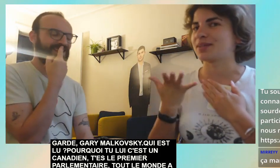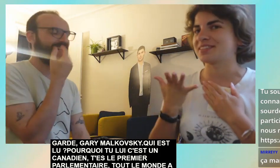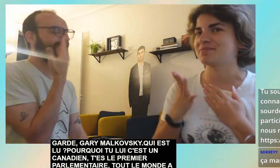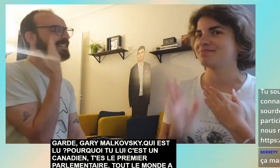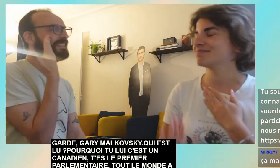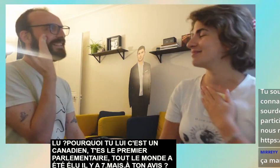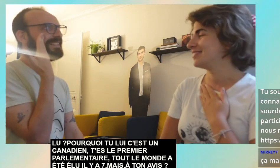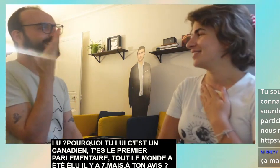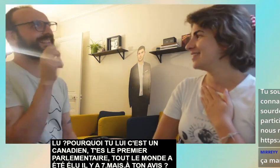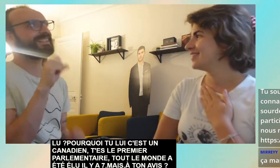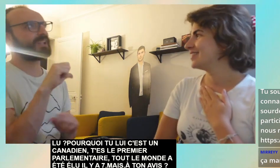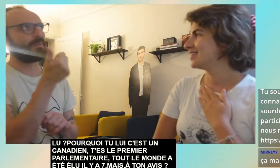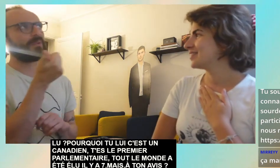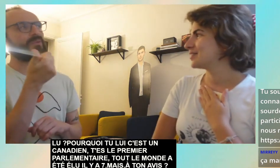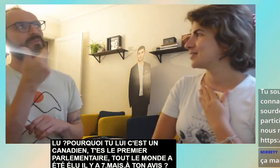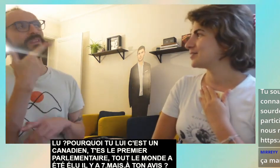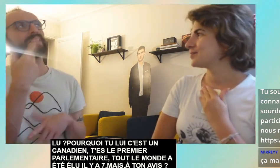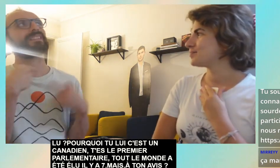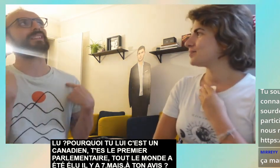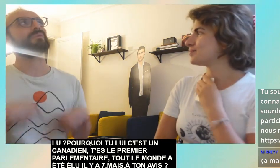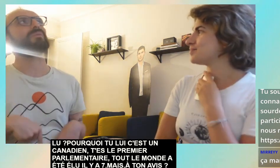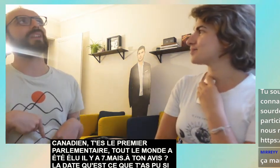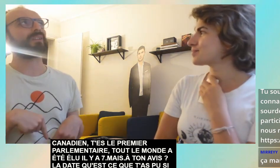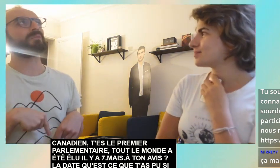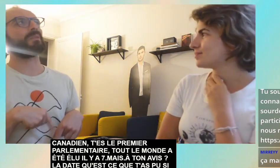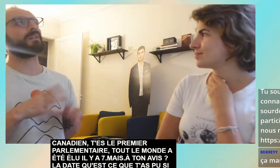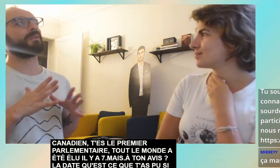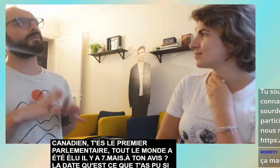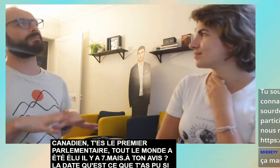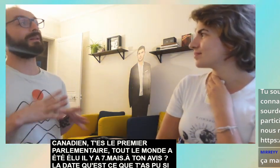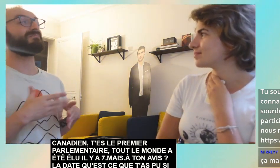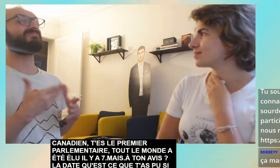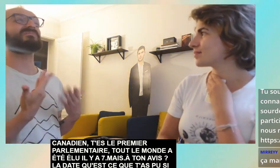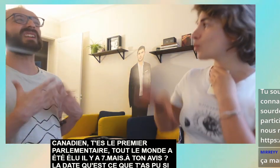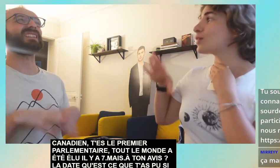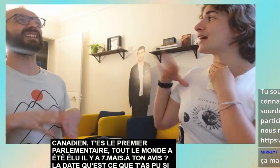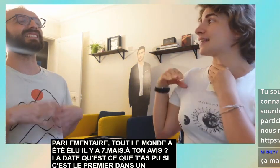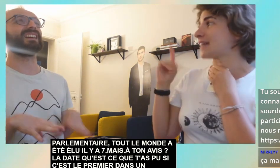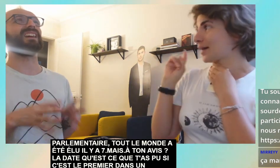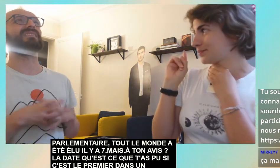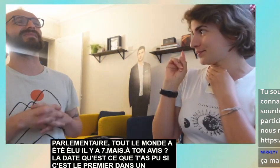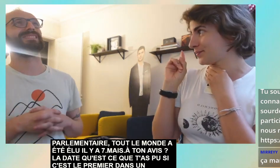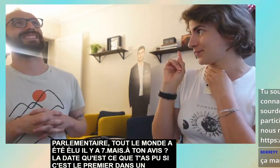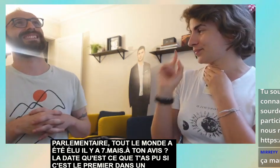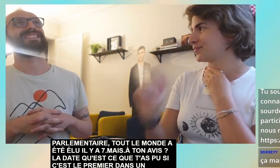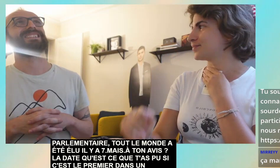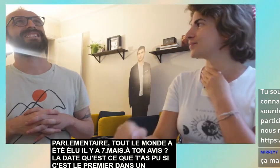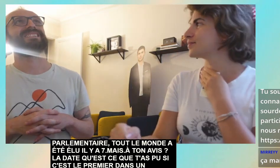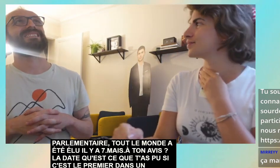être? Si c'est le premier dans un gouvernement, ou même Au Canada.